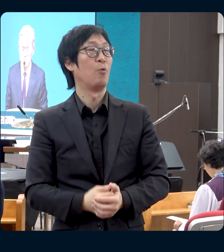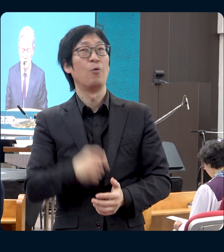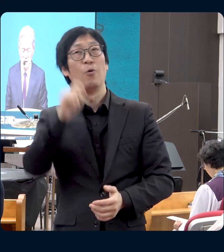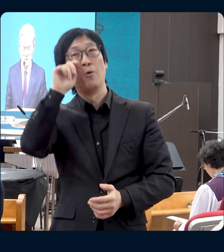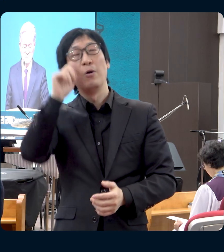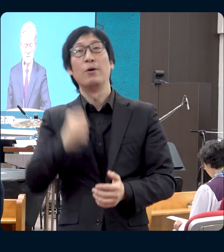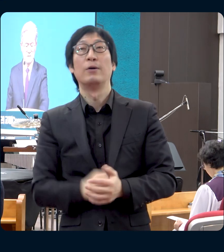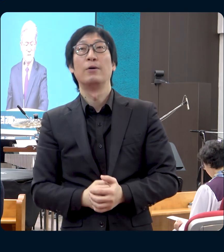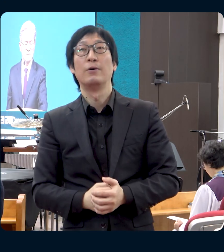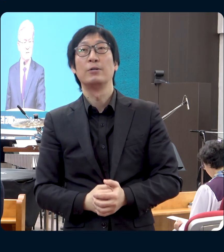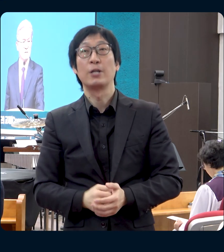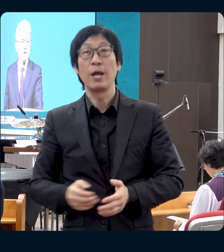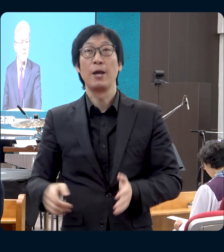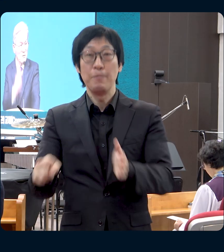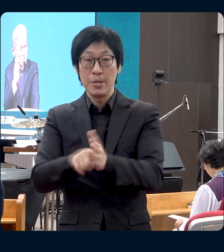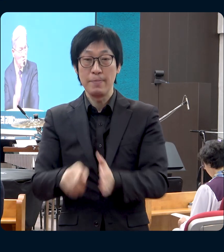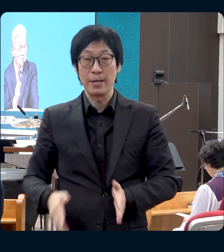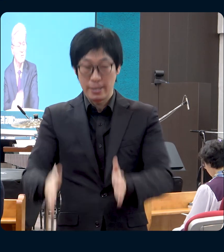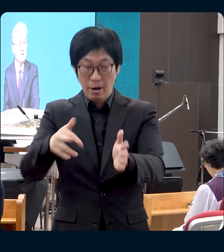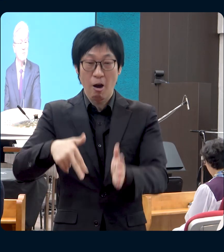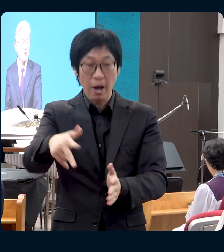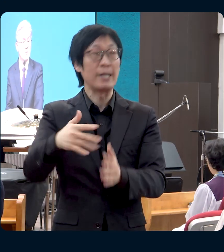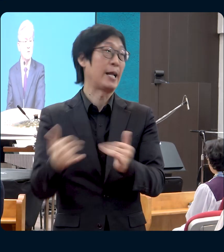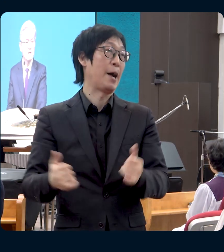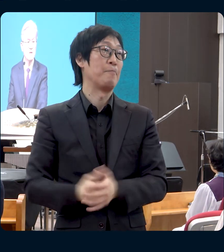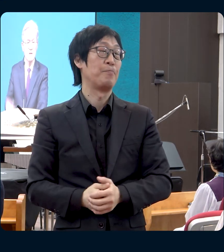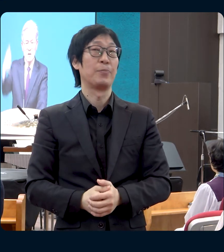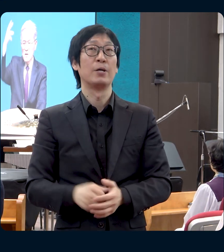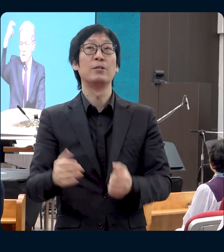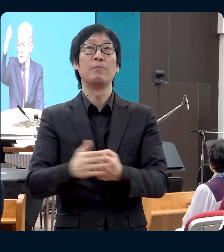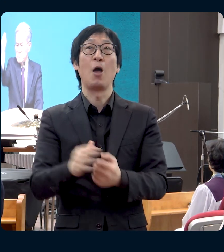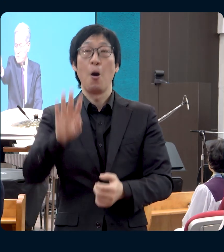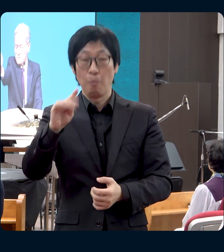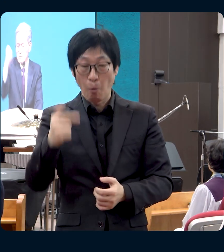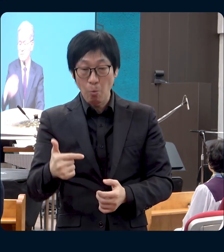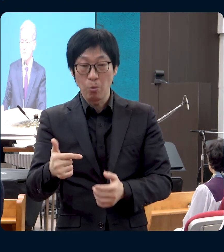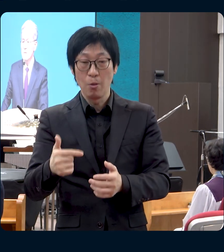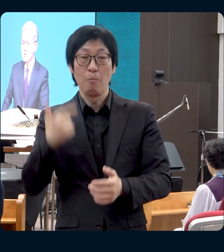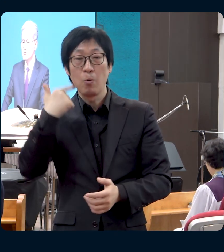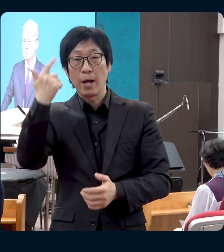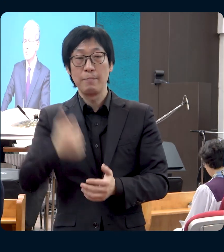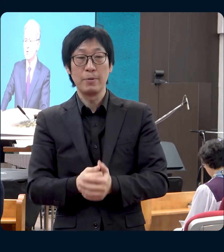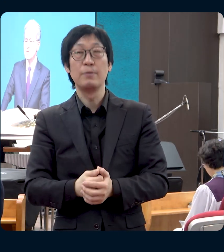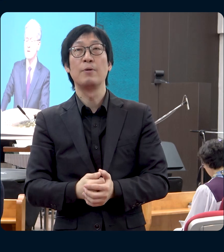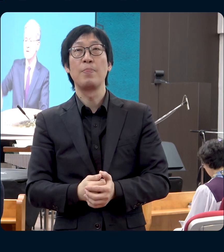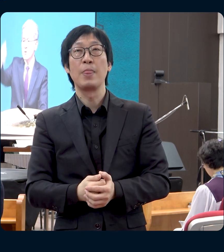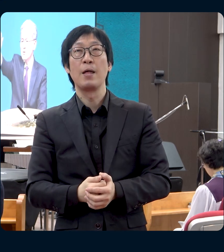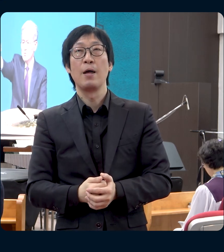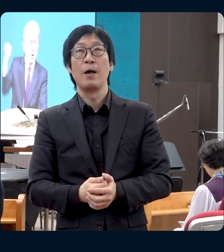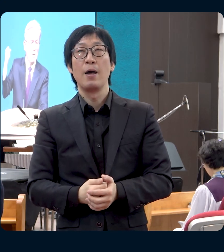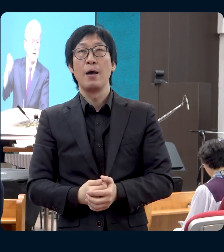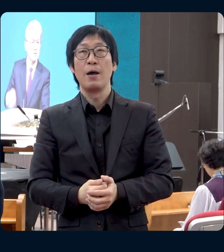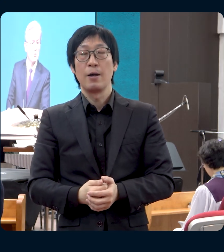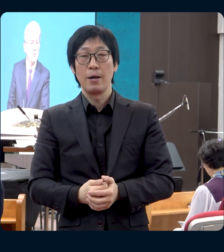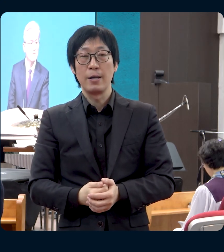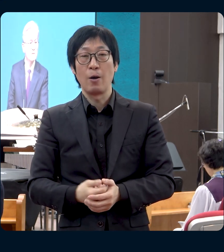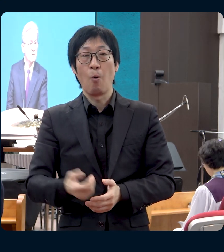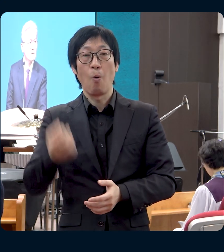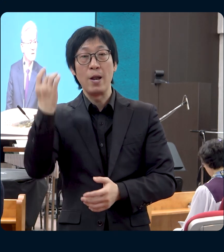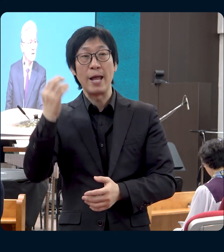계속되었던 마음이다. 바로 그래서 보네프 목사님은 그 미국 유니온 신학교에서